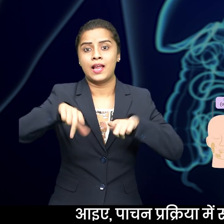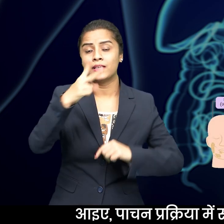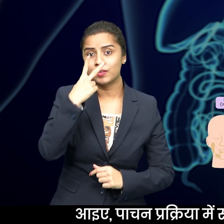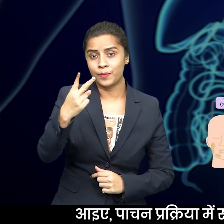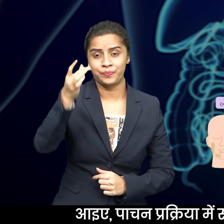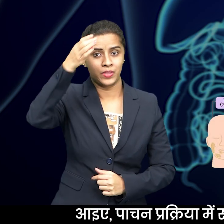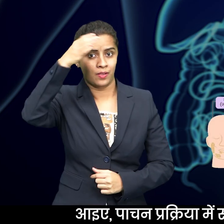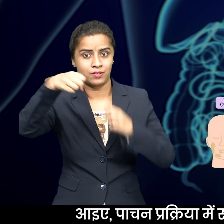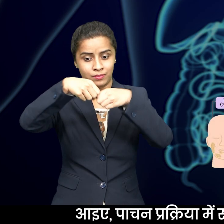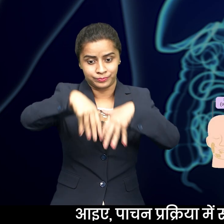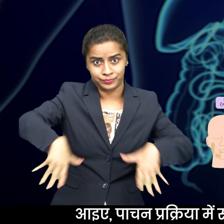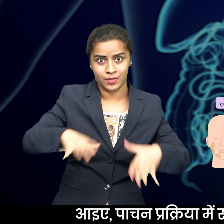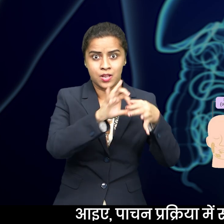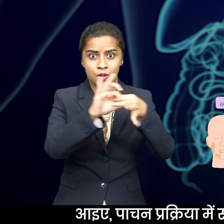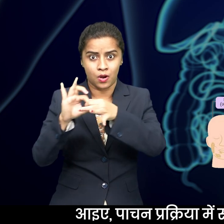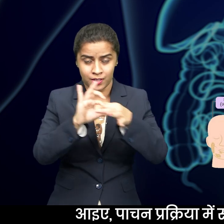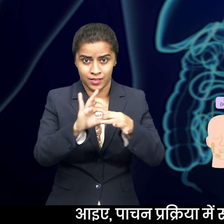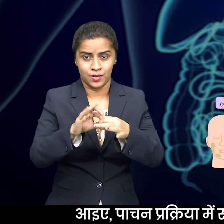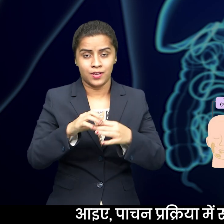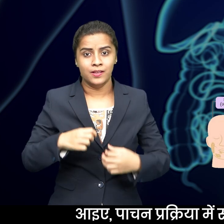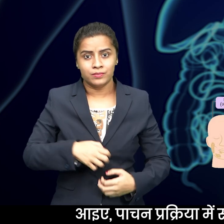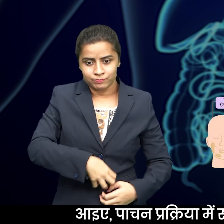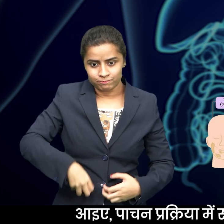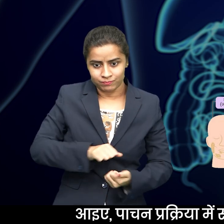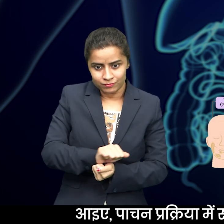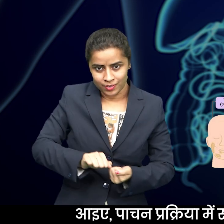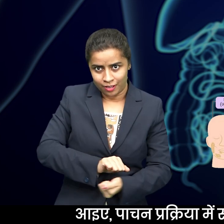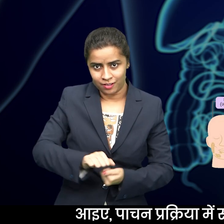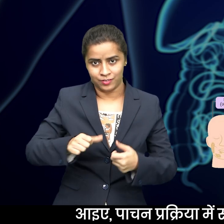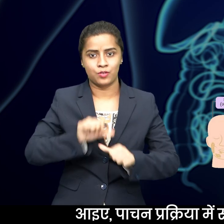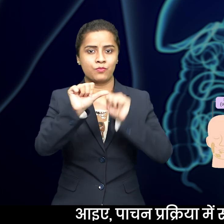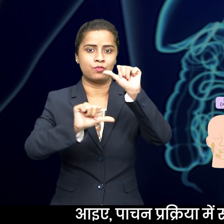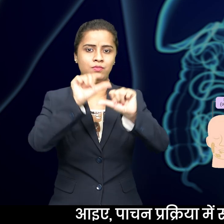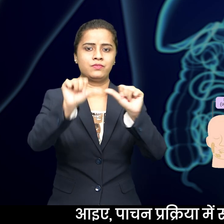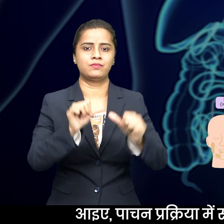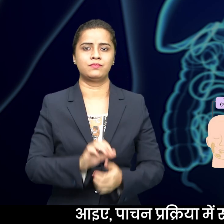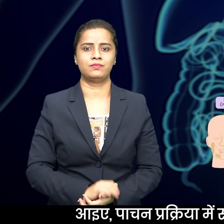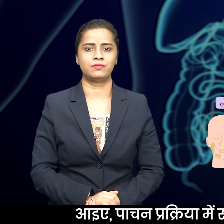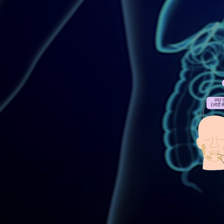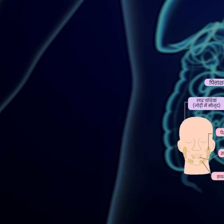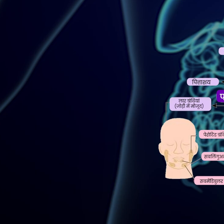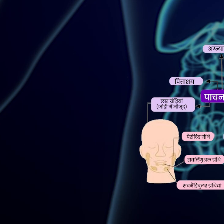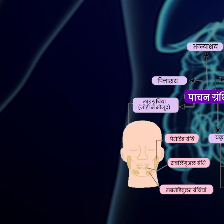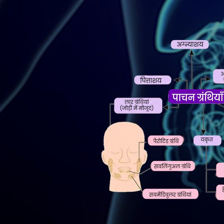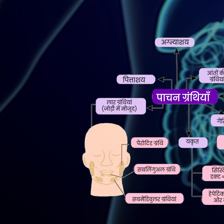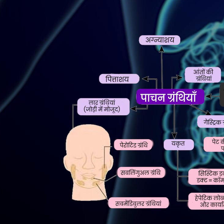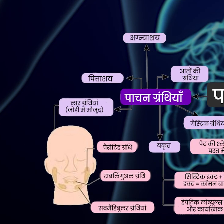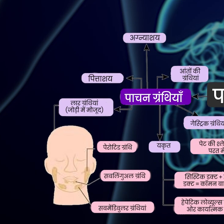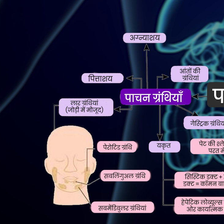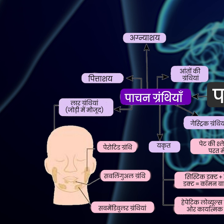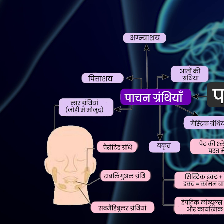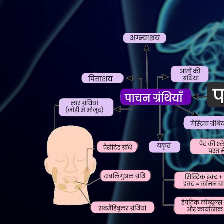आइए पाचन प्रक्रिया में समन्वय पर अवधारणा मानचित्र देखें।